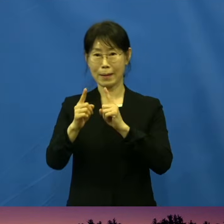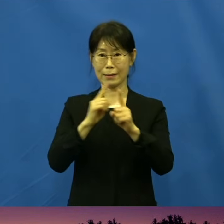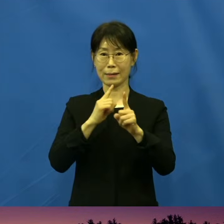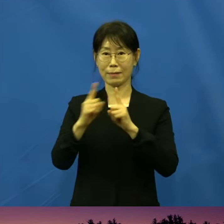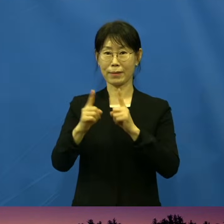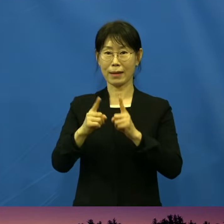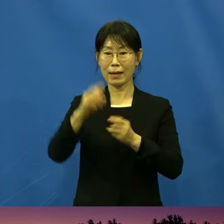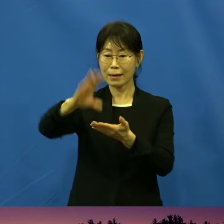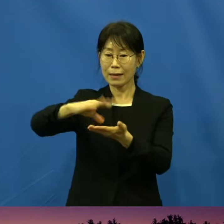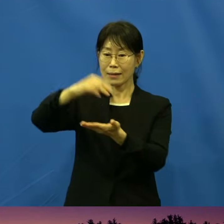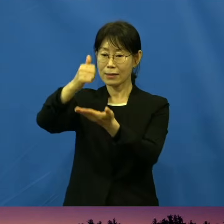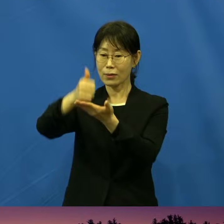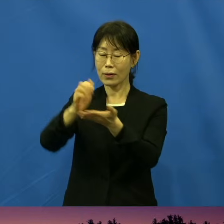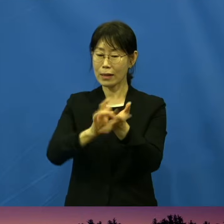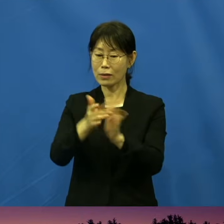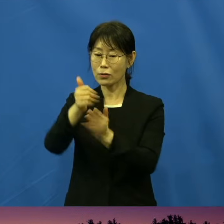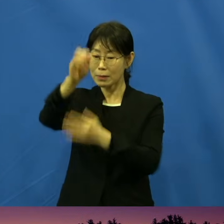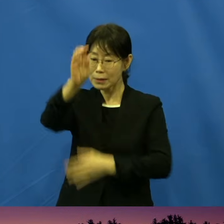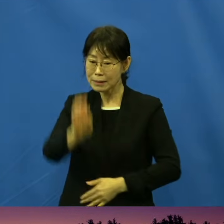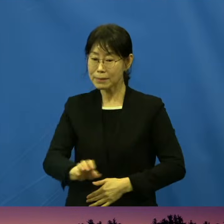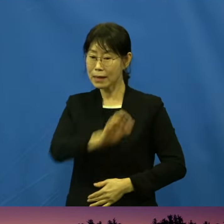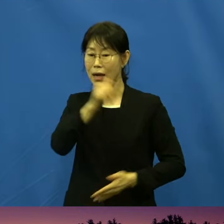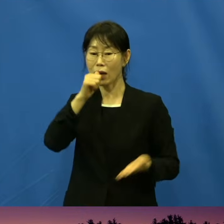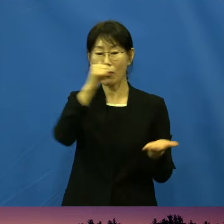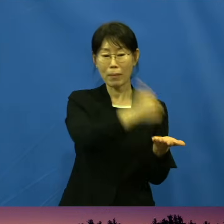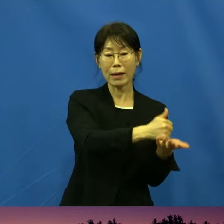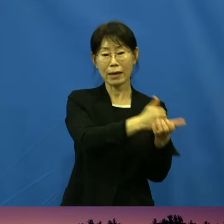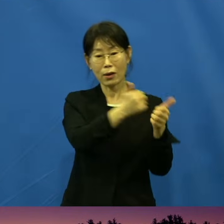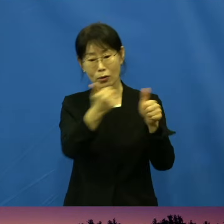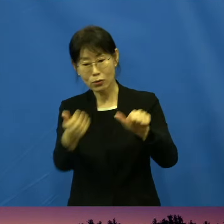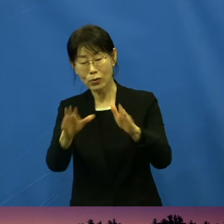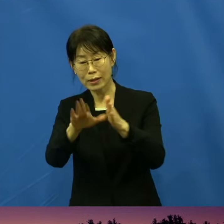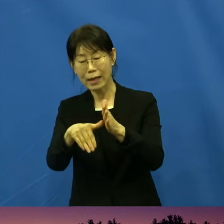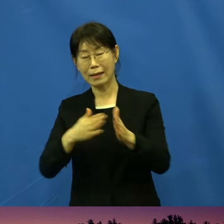그리스도가 십자가에 못 박힐 때 나도 함께 못 박혔다.